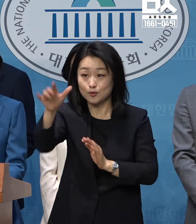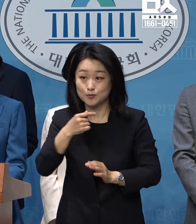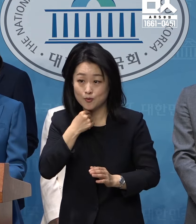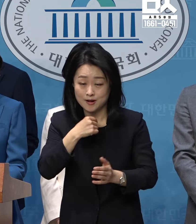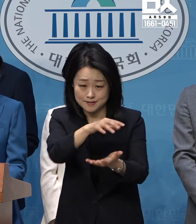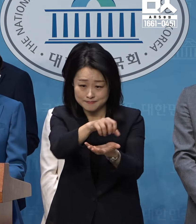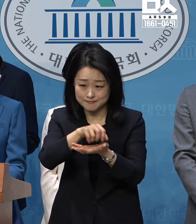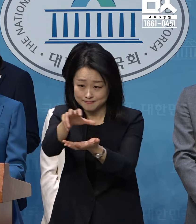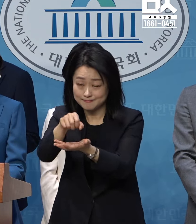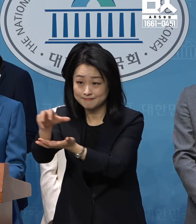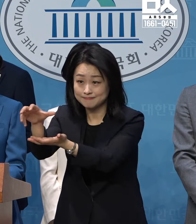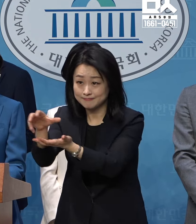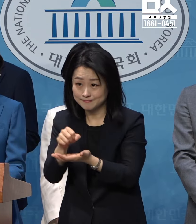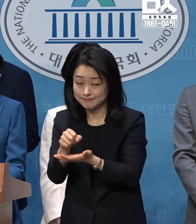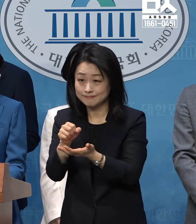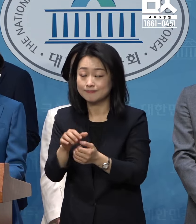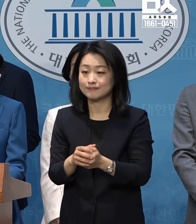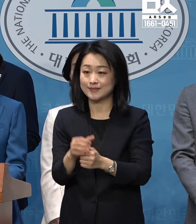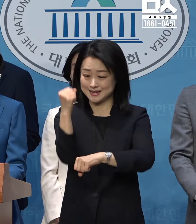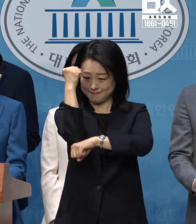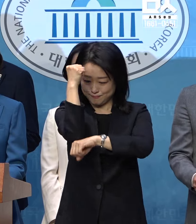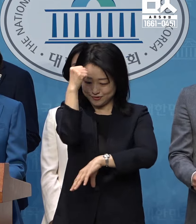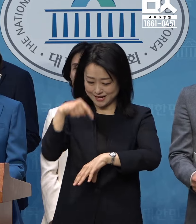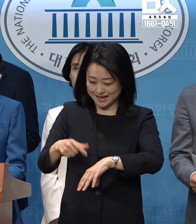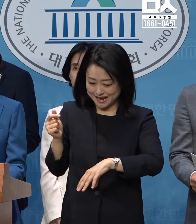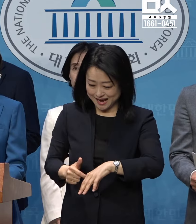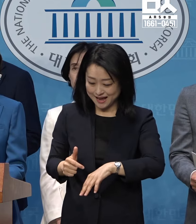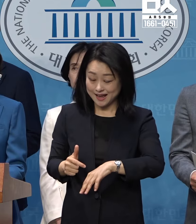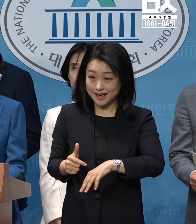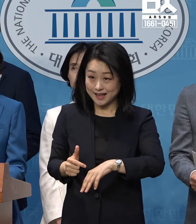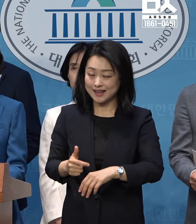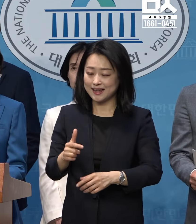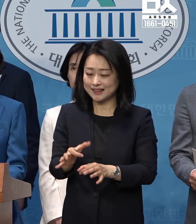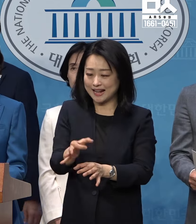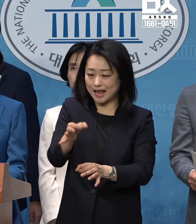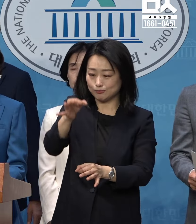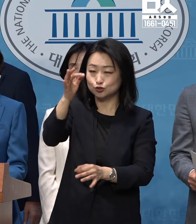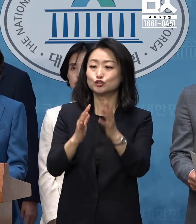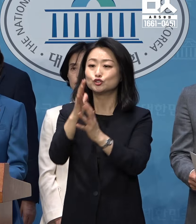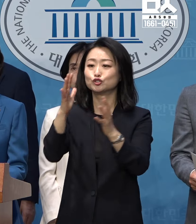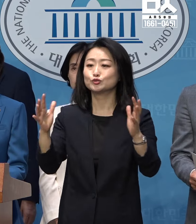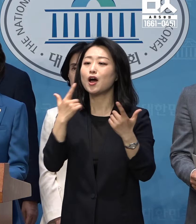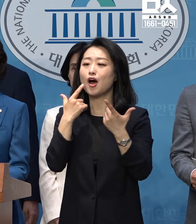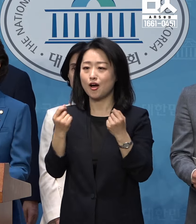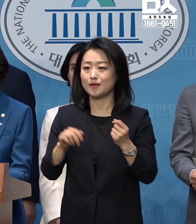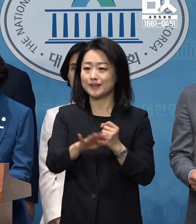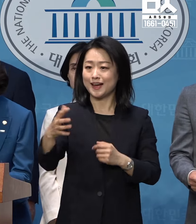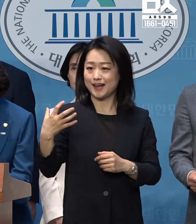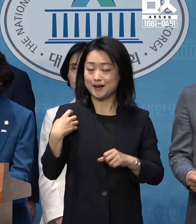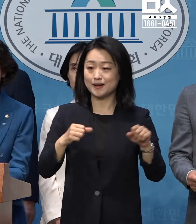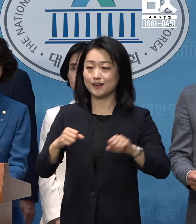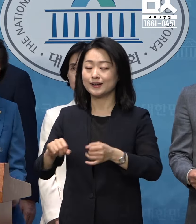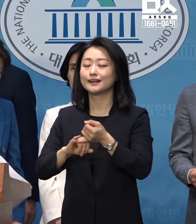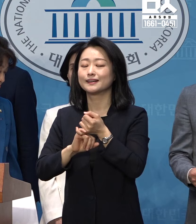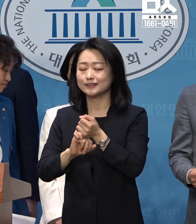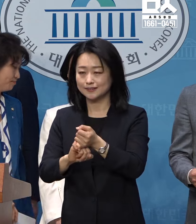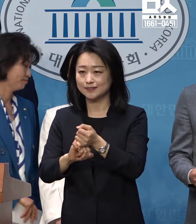더 단단히 하는 대나무 숲처럼 더 단단하게, 더 유능하게 소임을 다해내겠습니다.